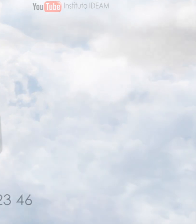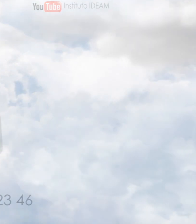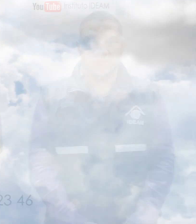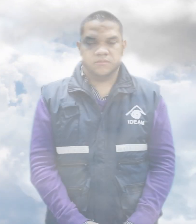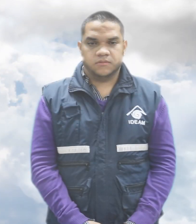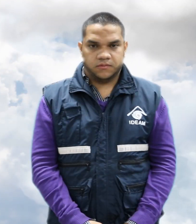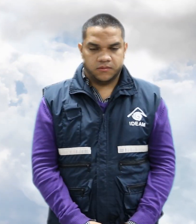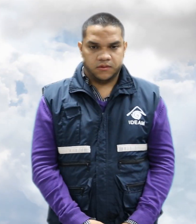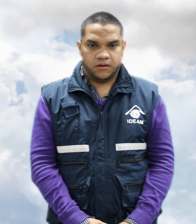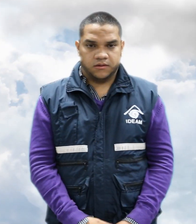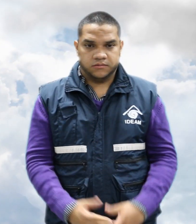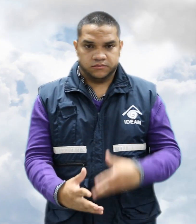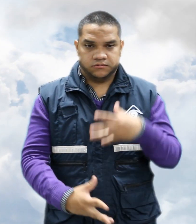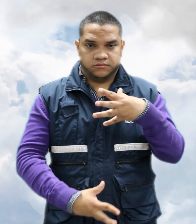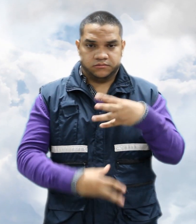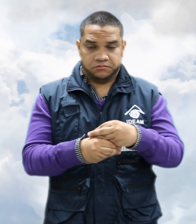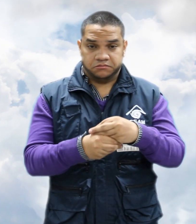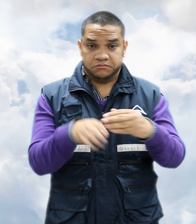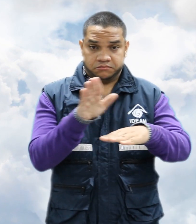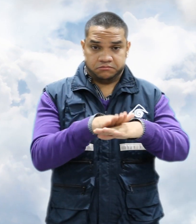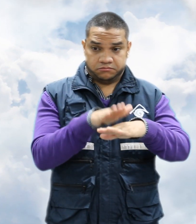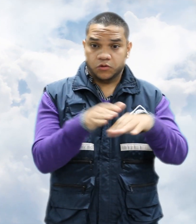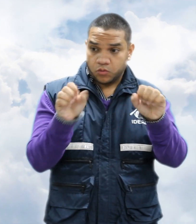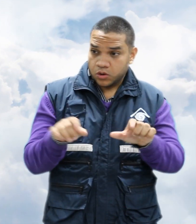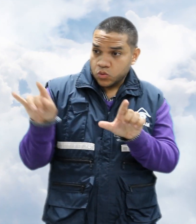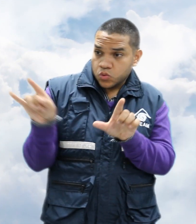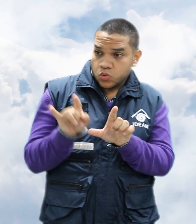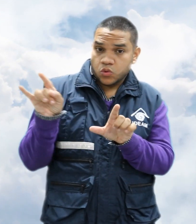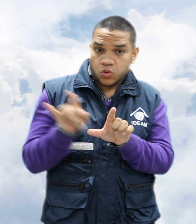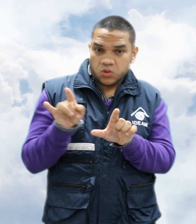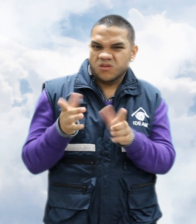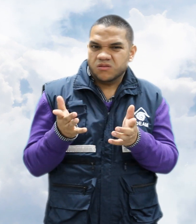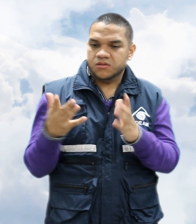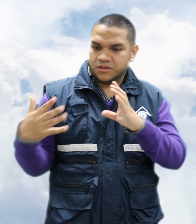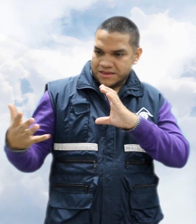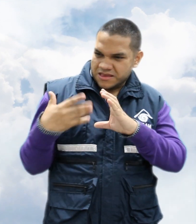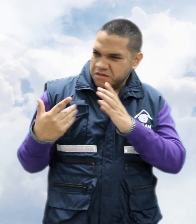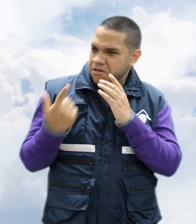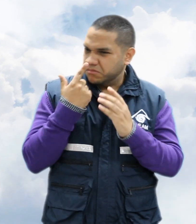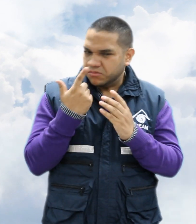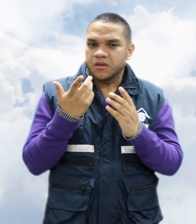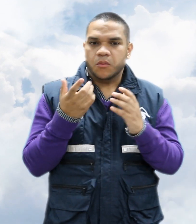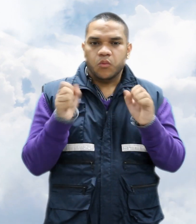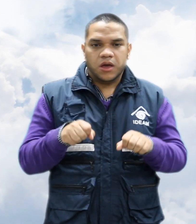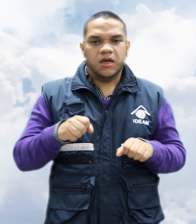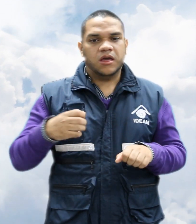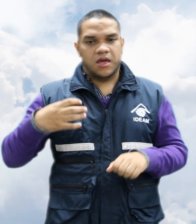De igual forma, te invitamos a descargar nuestra aplicación Mi Pronóstico disponible para dispositivos móviles iPhone